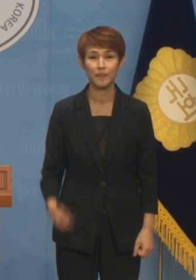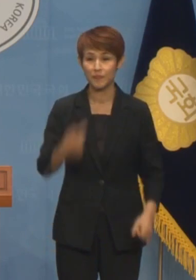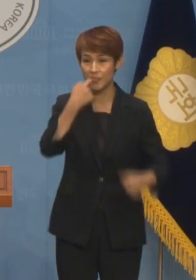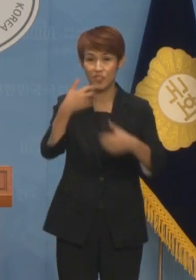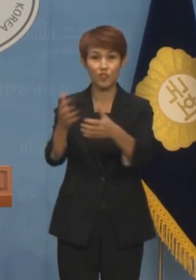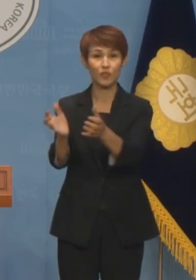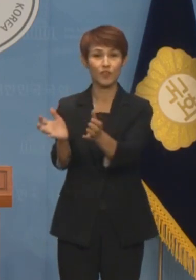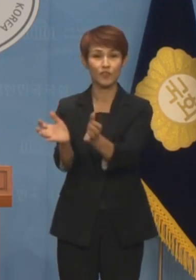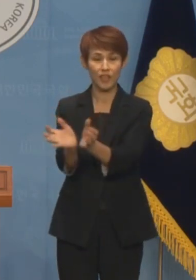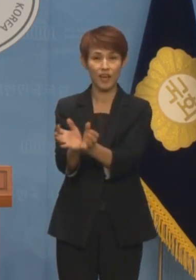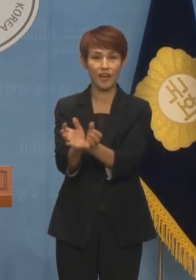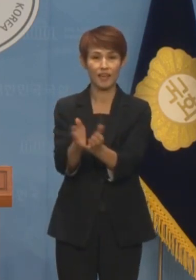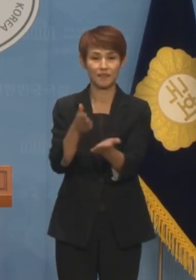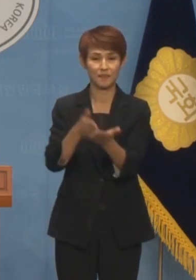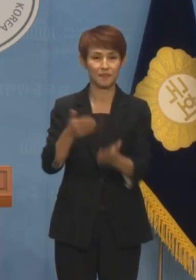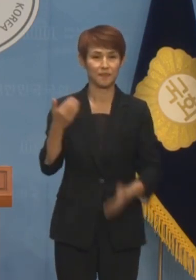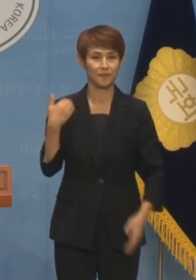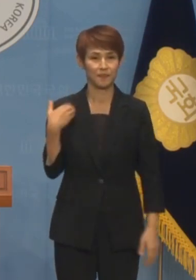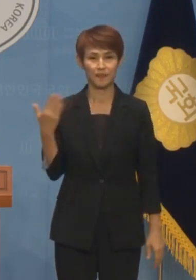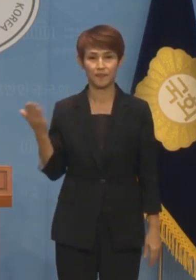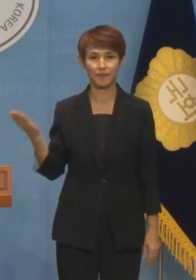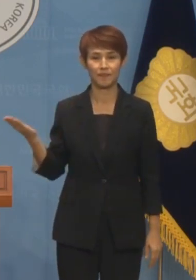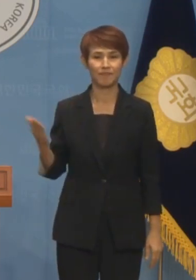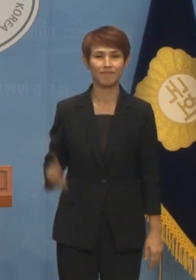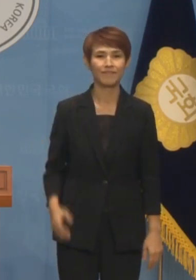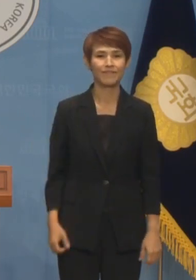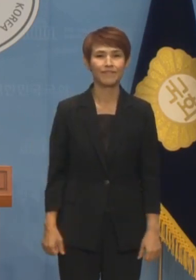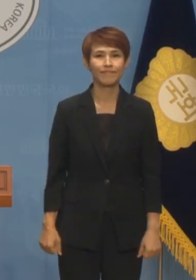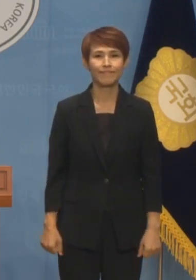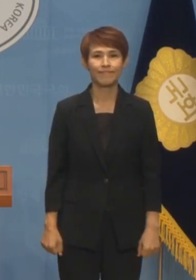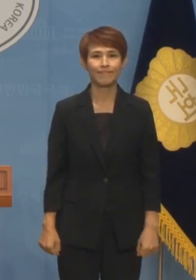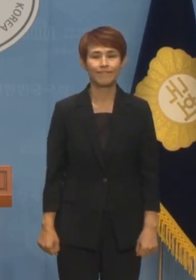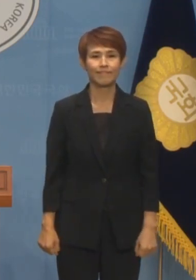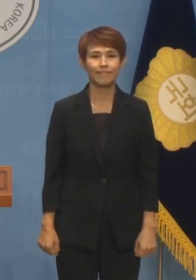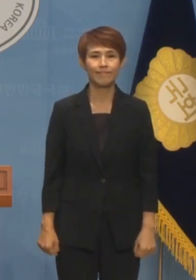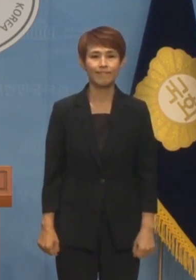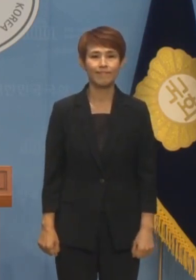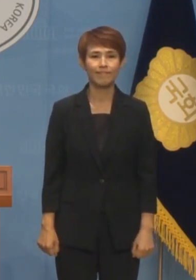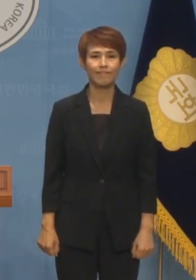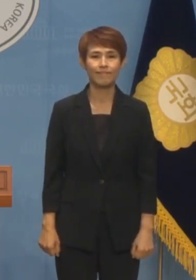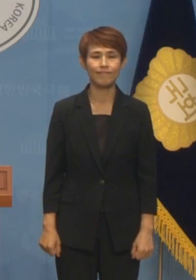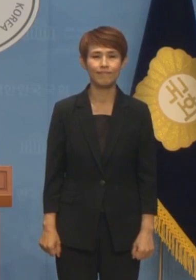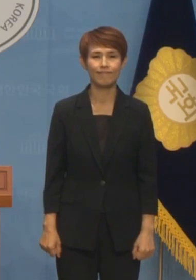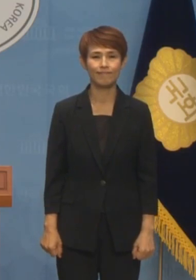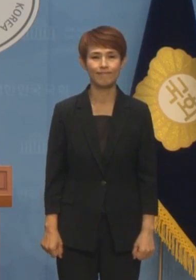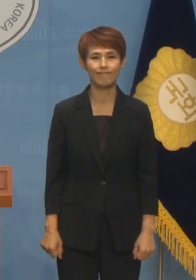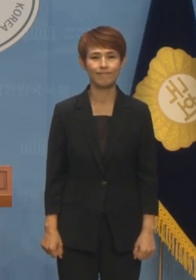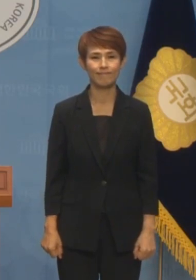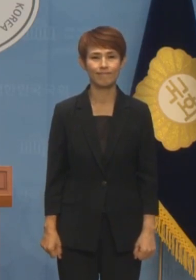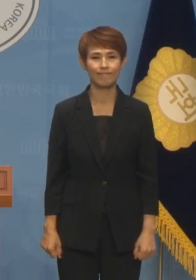더불어민주당 원내대변인 강유정입니다. 지금부터 오늘 논평 시작하겠습니다.